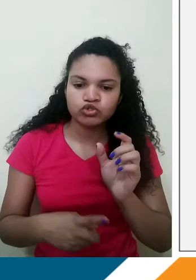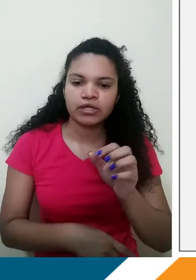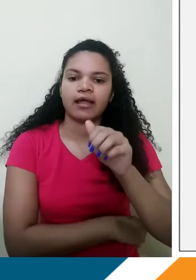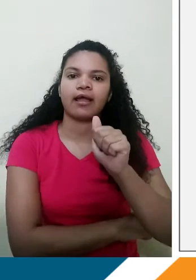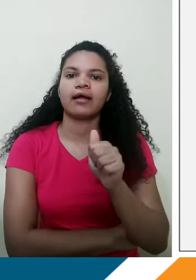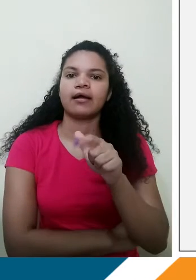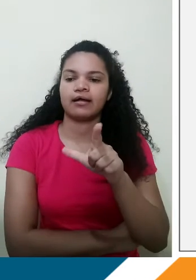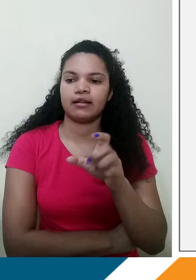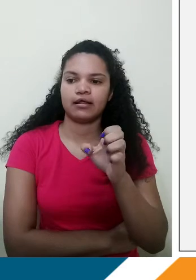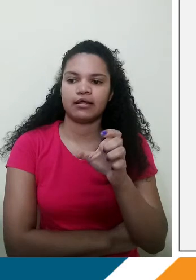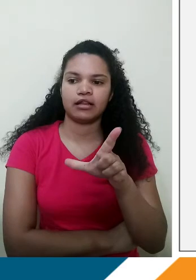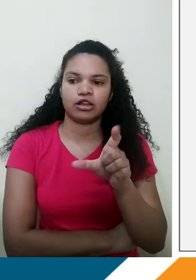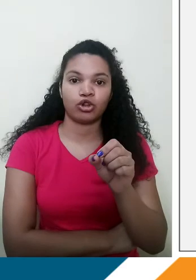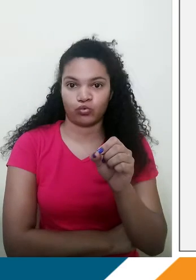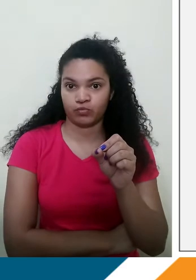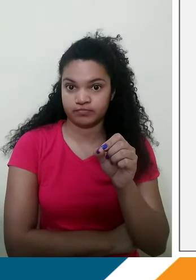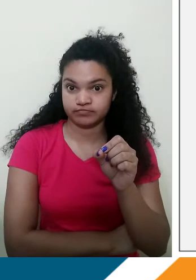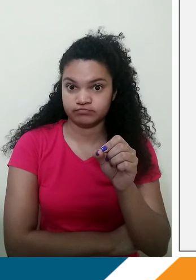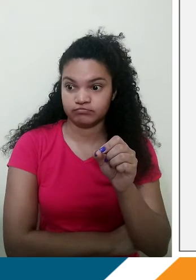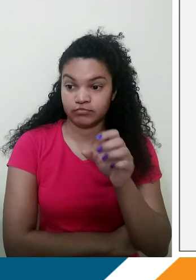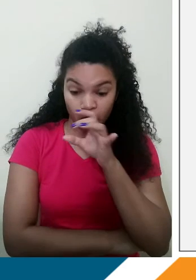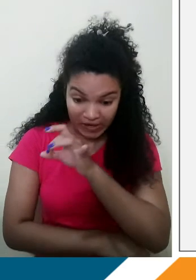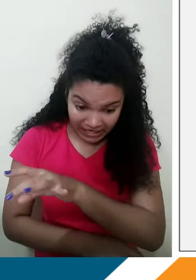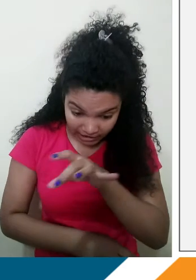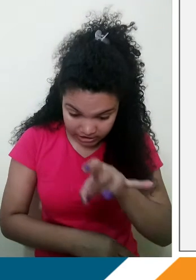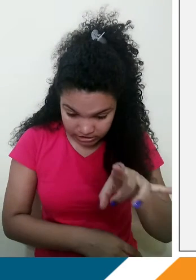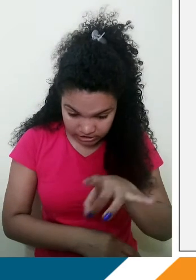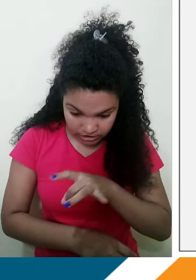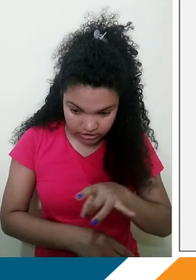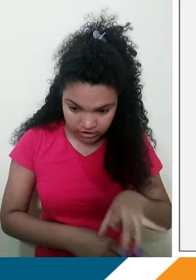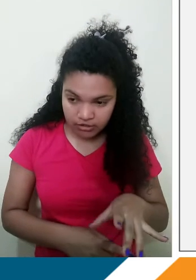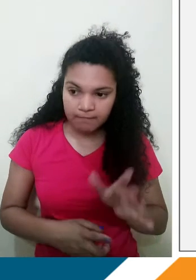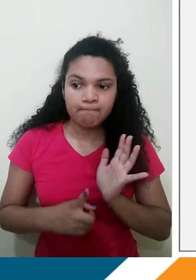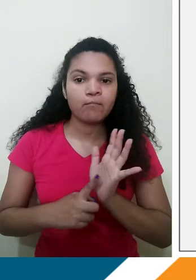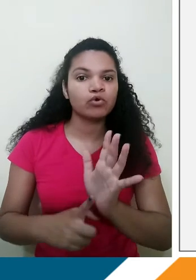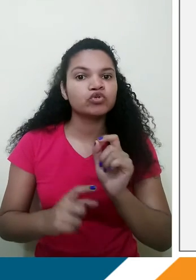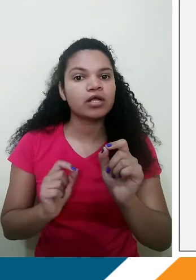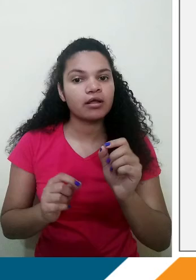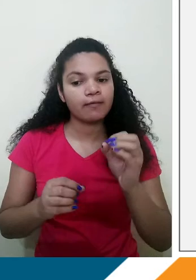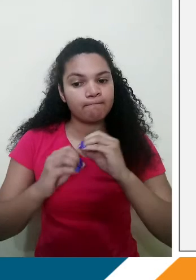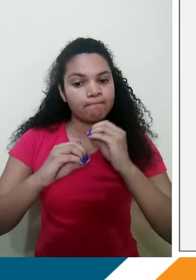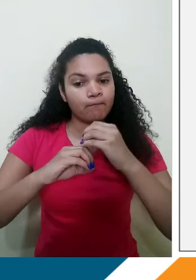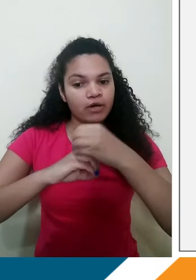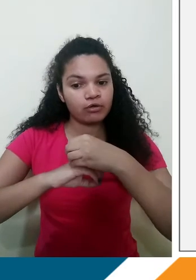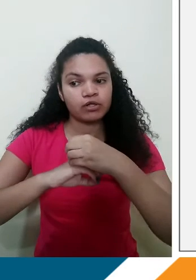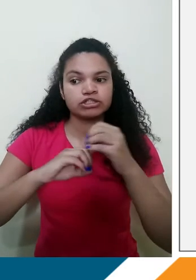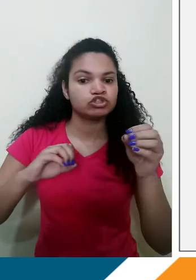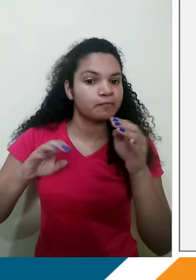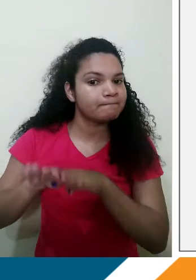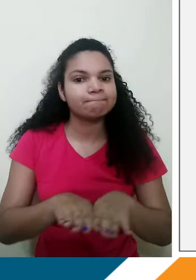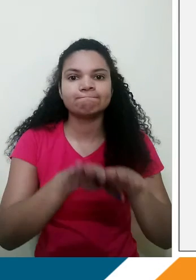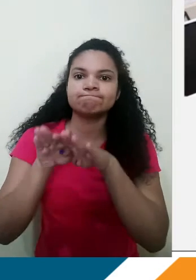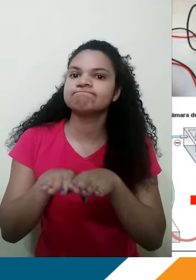cada banda dessa é composta por moléculas do mesmo gene. E é esse padrão de bandas